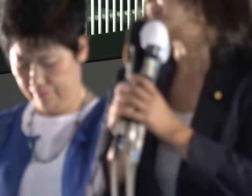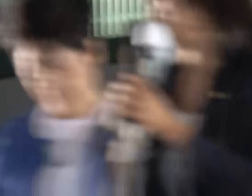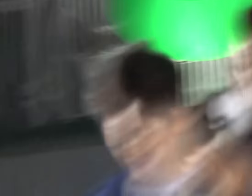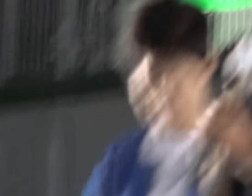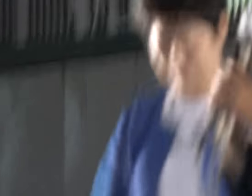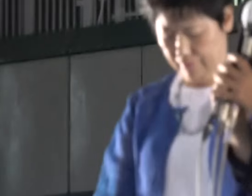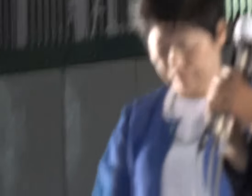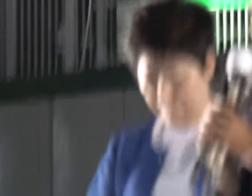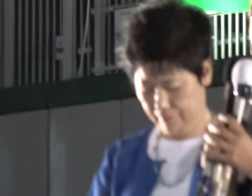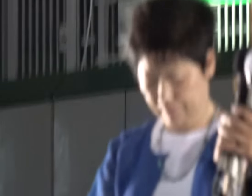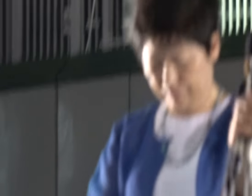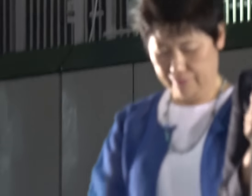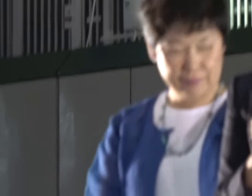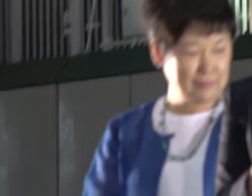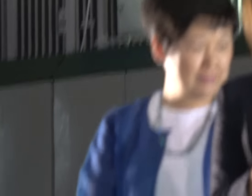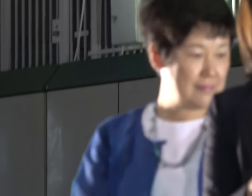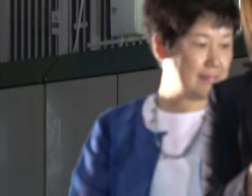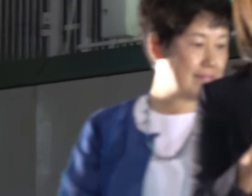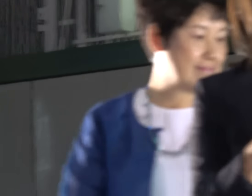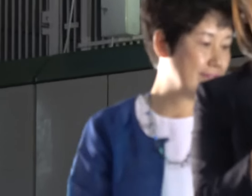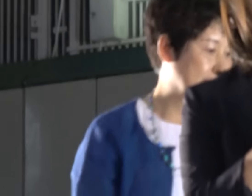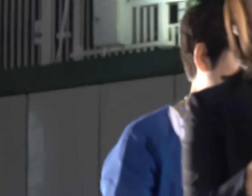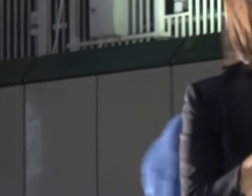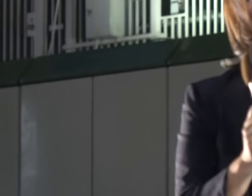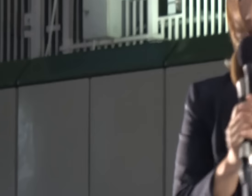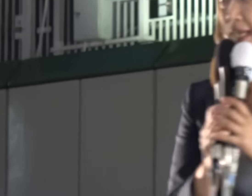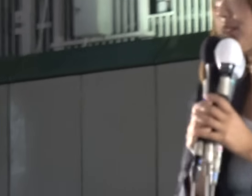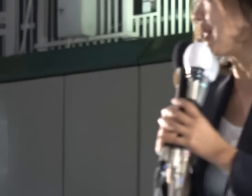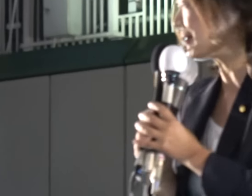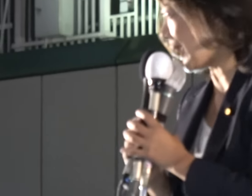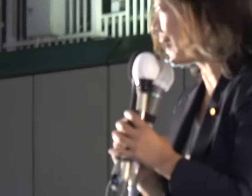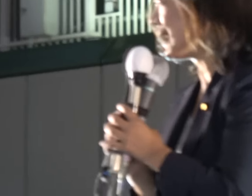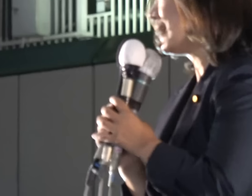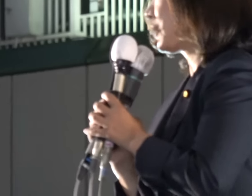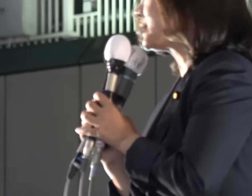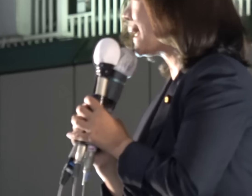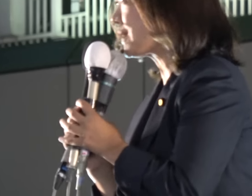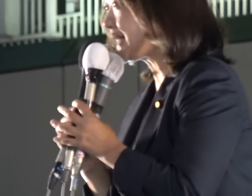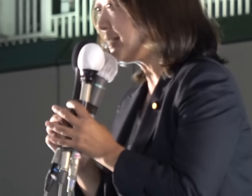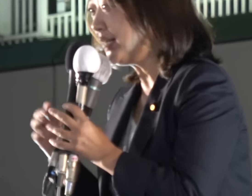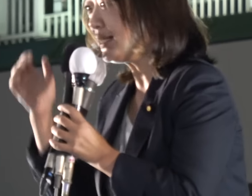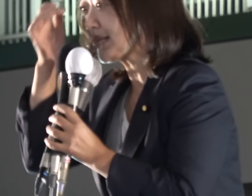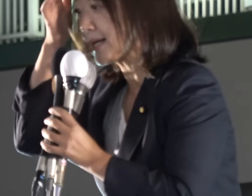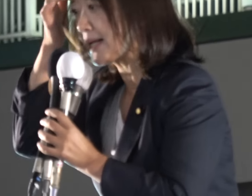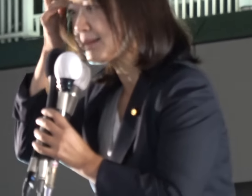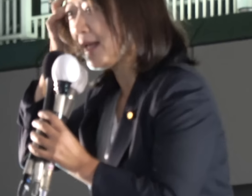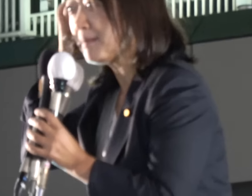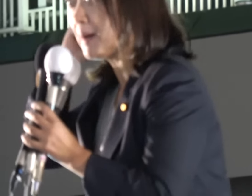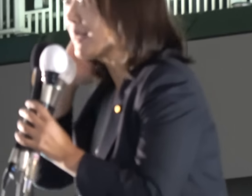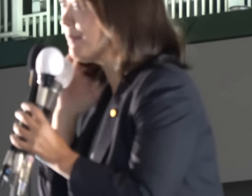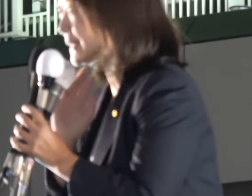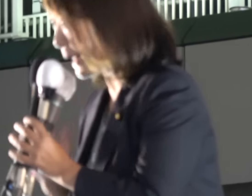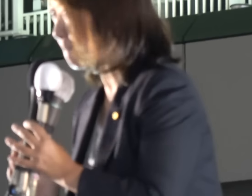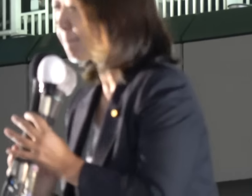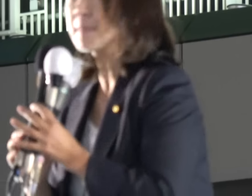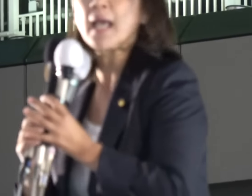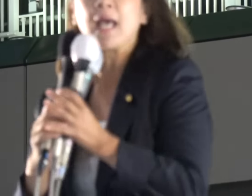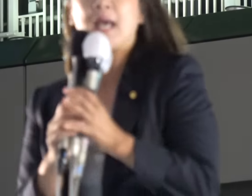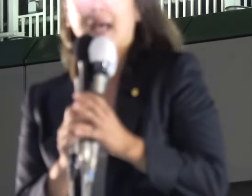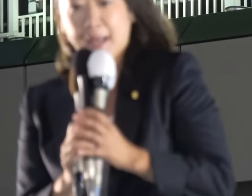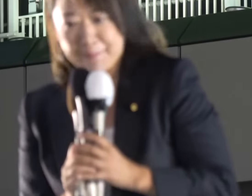郎共同代表とともに生活の党一丸となってこの選挙戦に戦ってまいりました